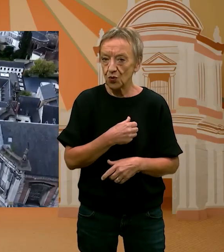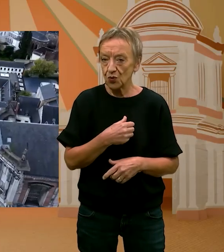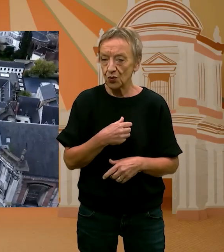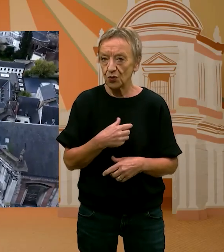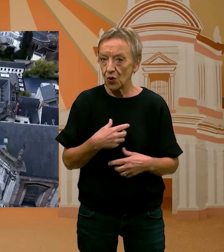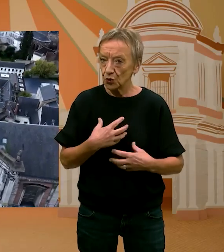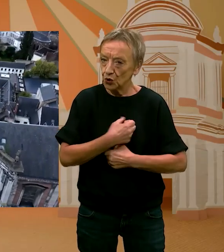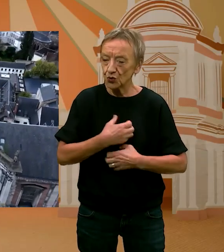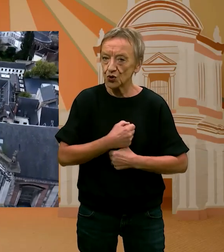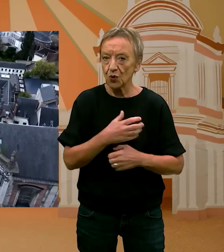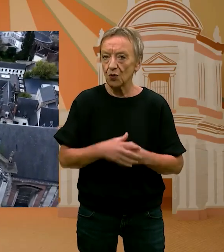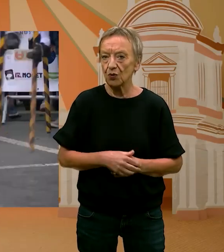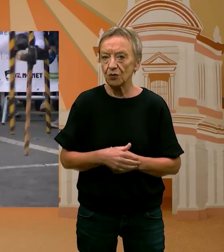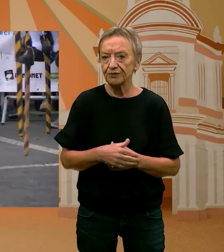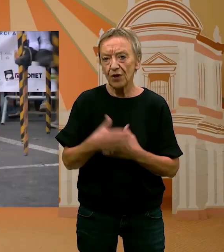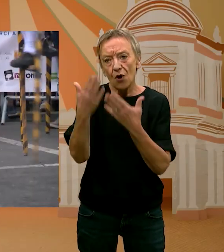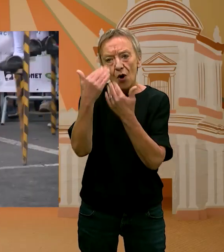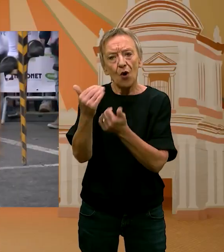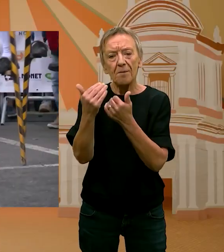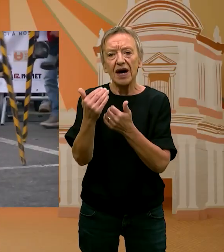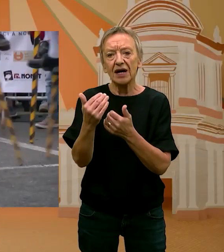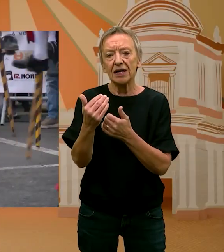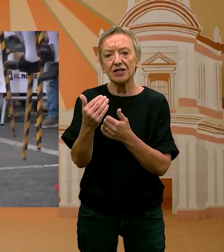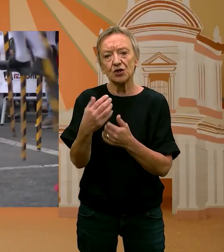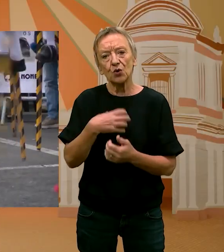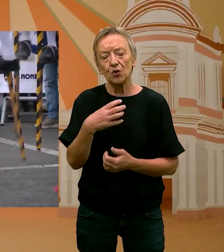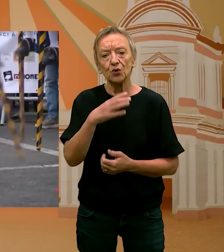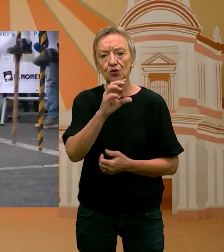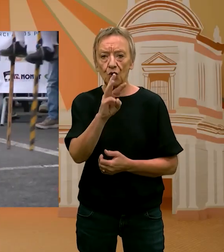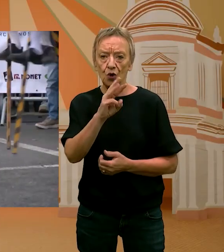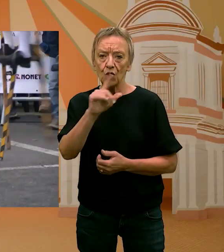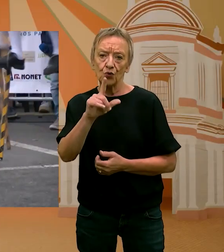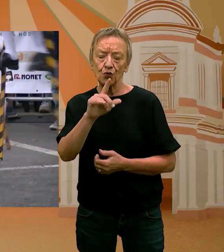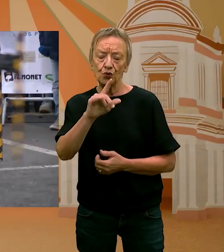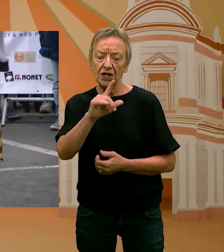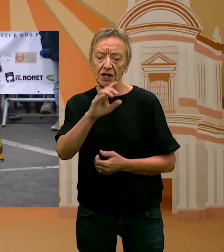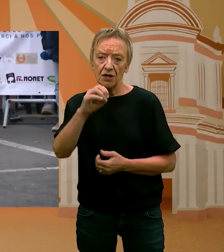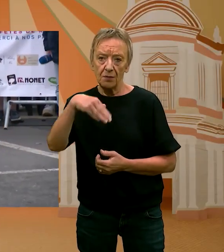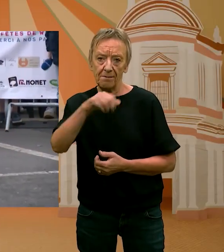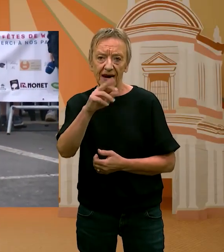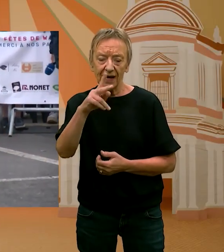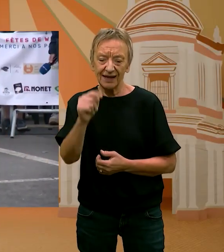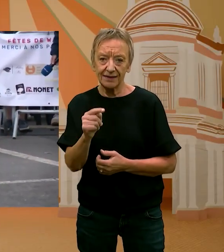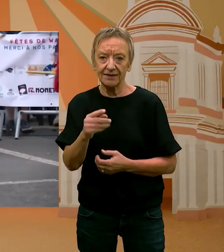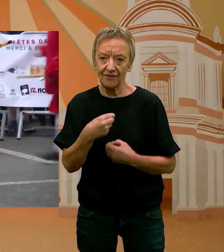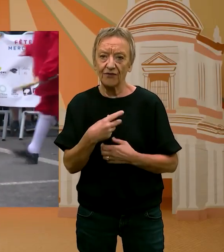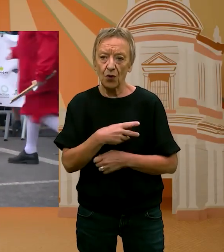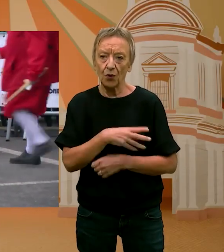Claude Wilmar, voilà, tu l'as vu sur le visage de Hugues aussi, mais voilà, je pense que ça va être une édition un peu particulière.